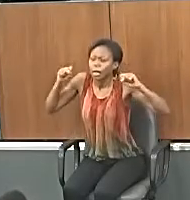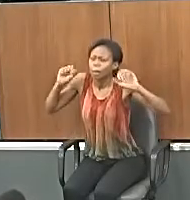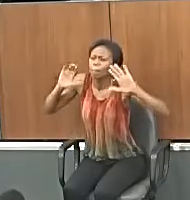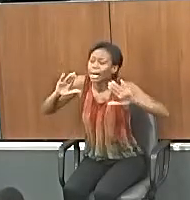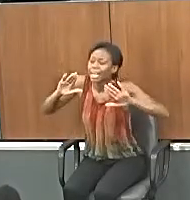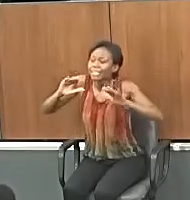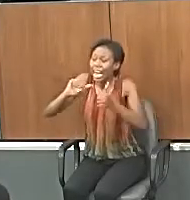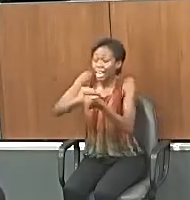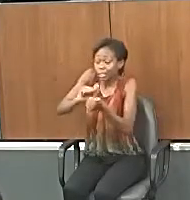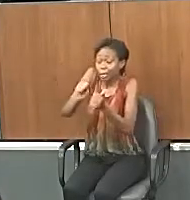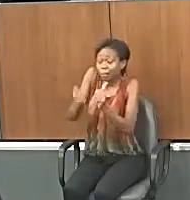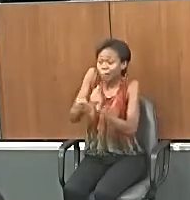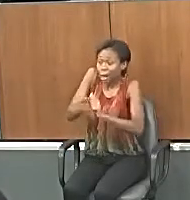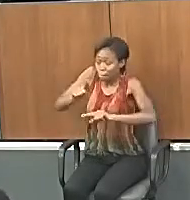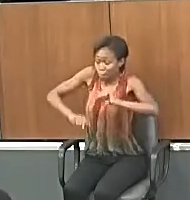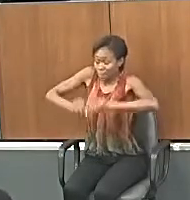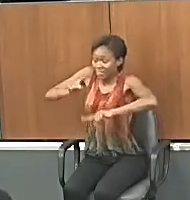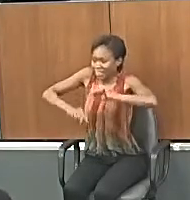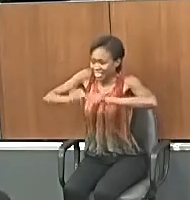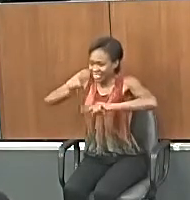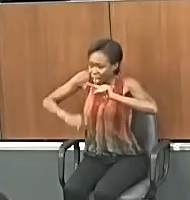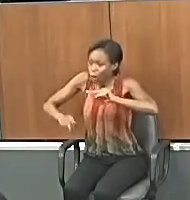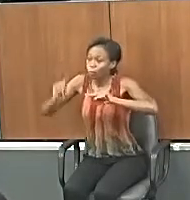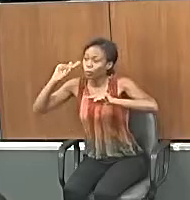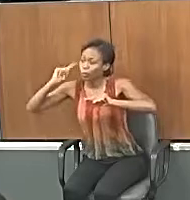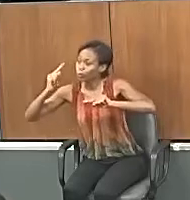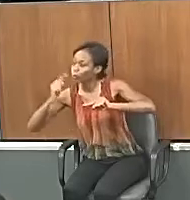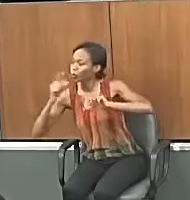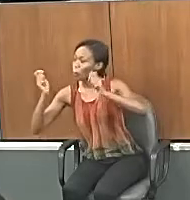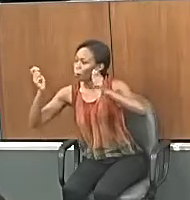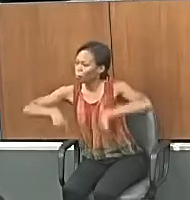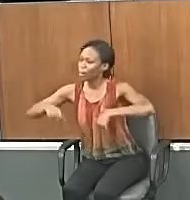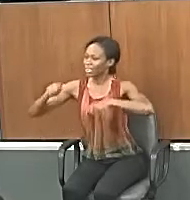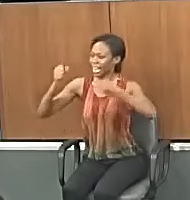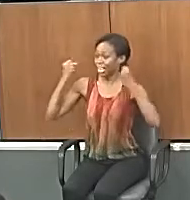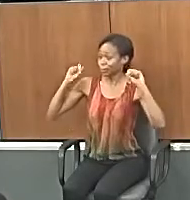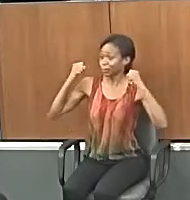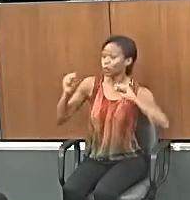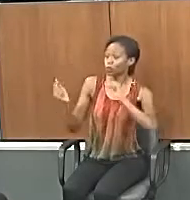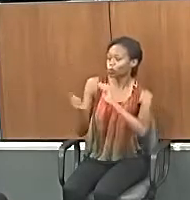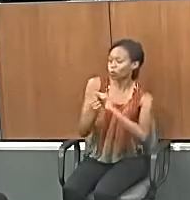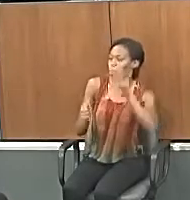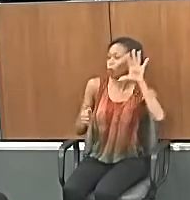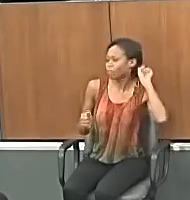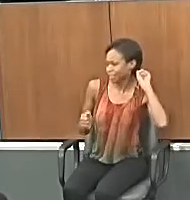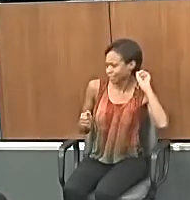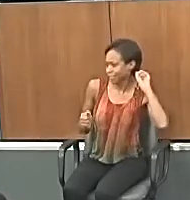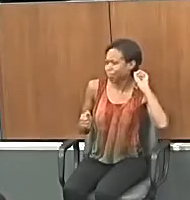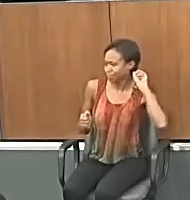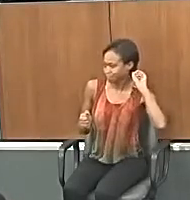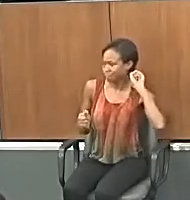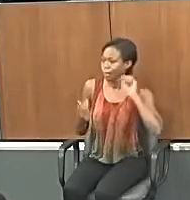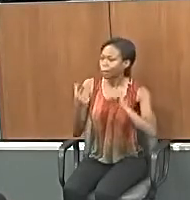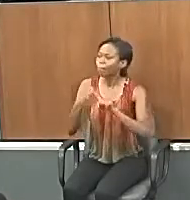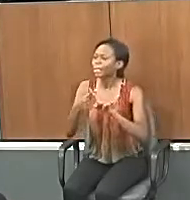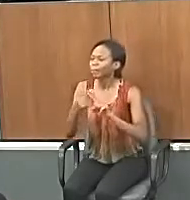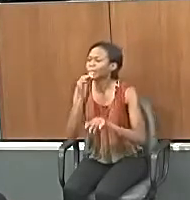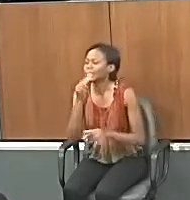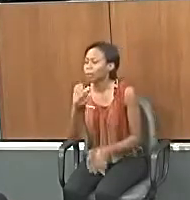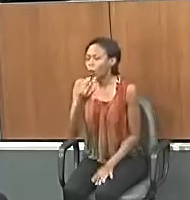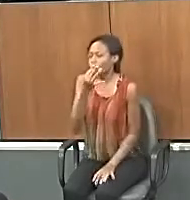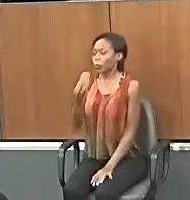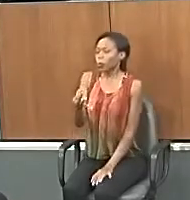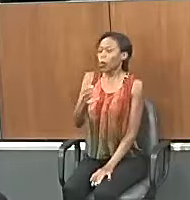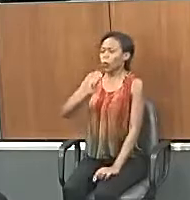participar da educação física com os demais colegas ouvintes o problema principal da arbitragem dos apitos